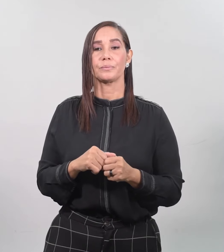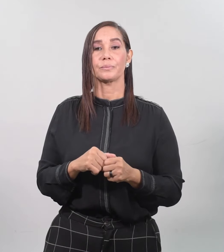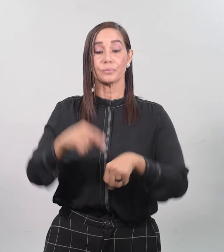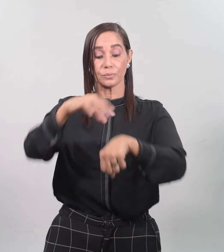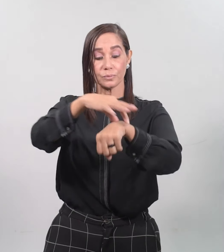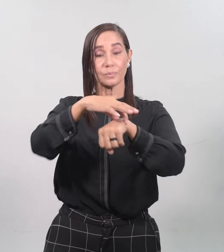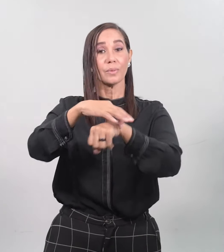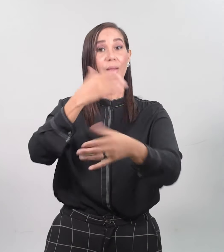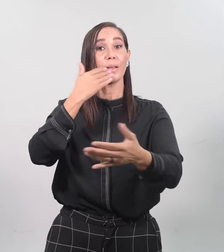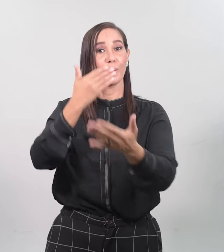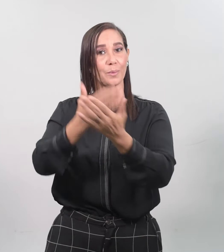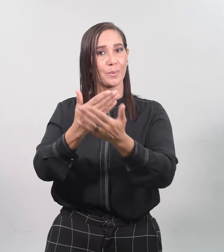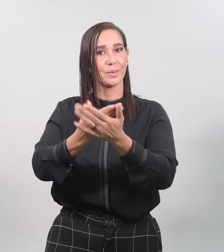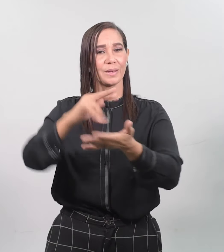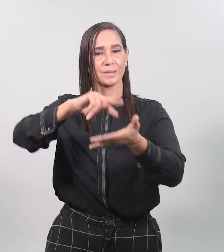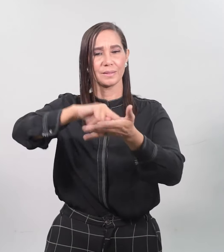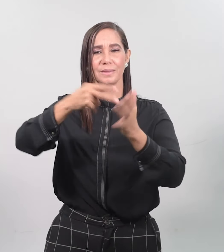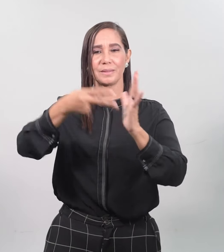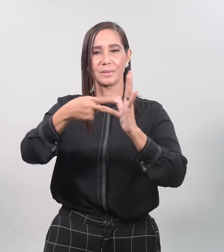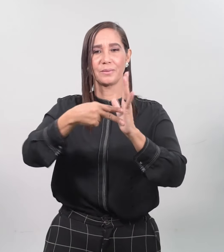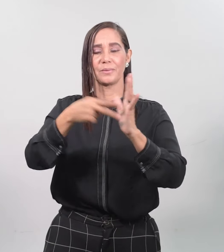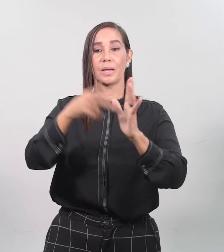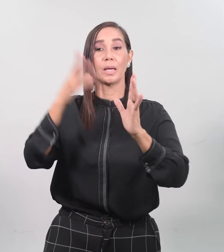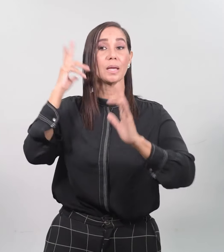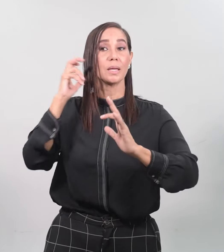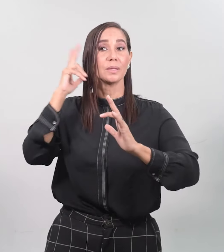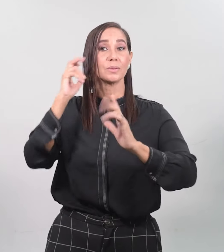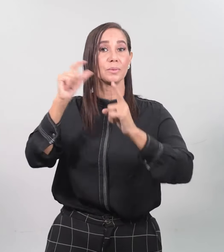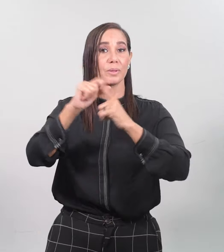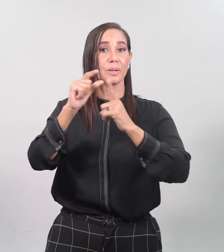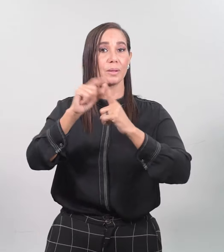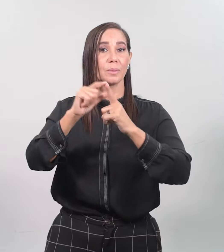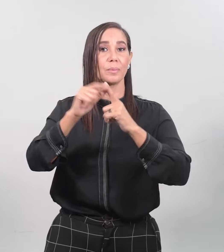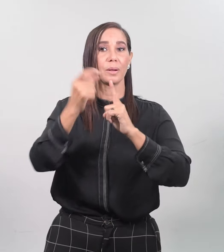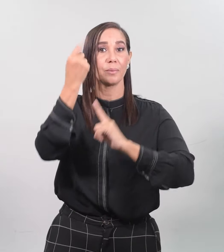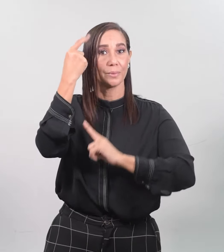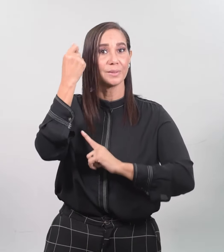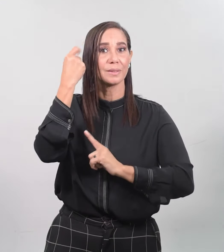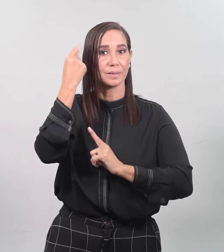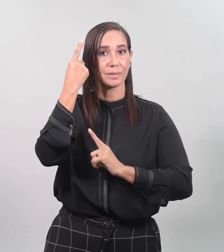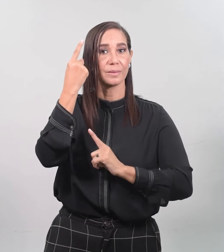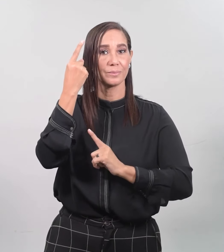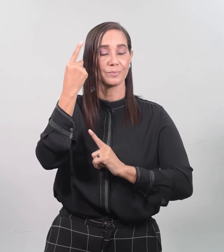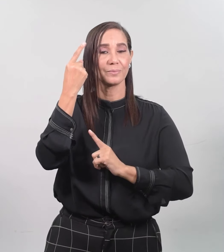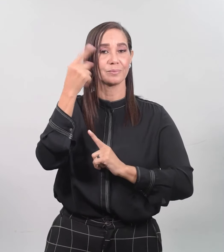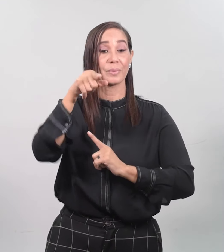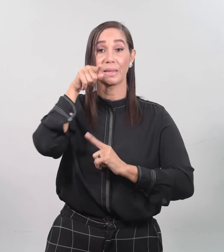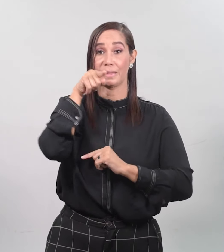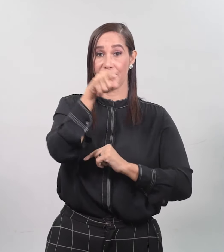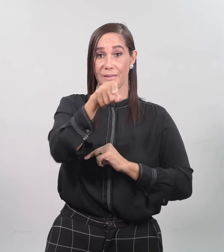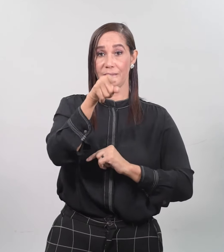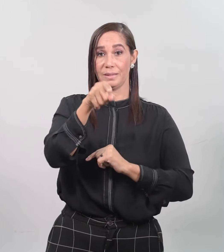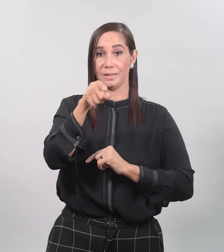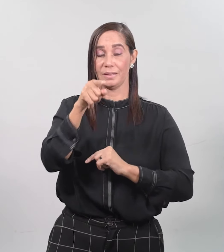sembrado en tierra buena significa el que escucha la palabra y la entiende. Ese dará fruto